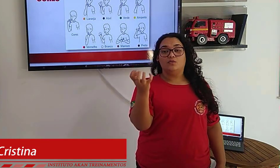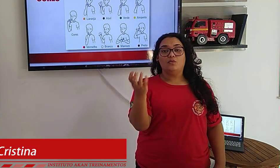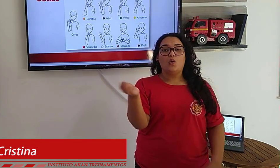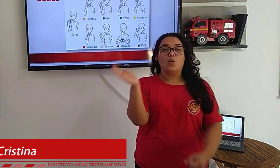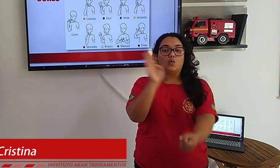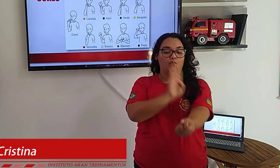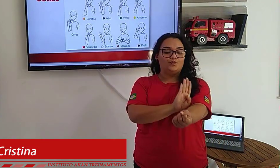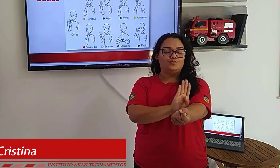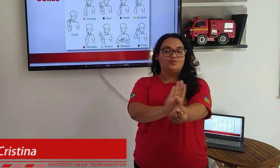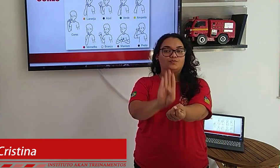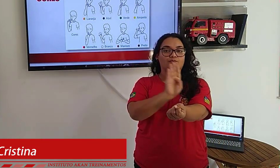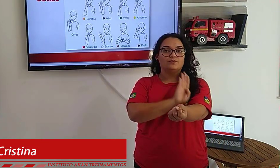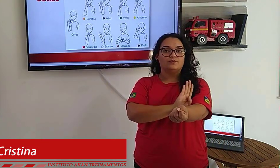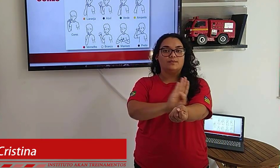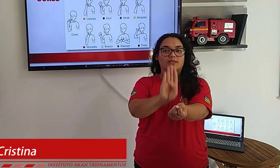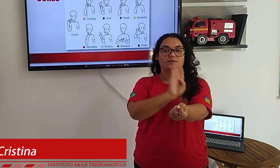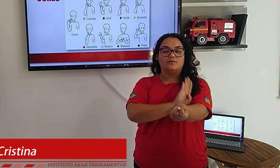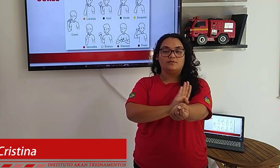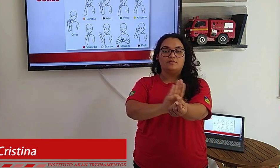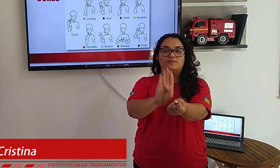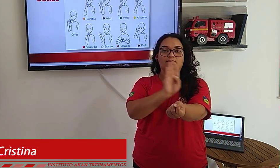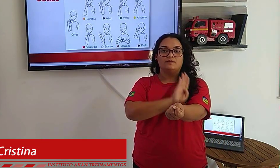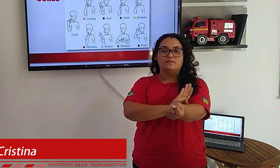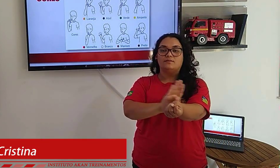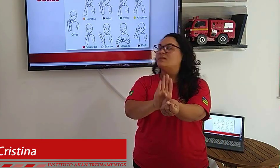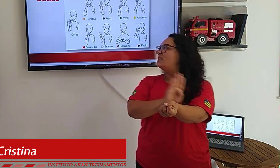Branco ou branco.